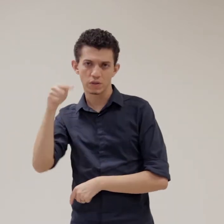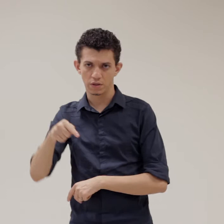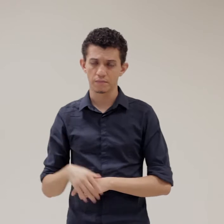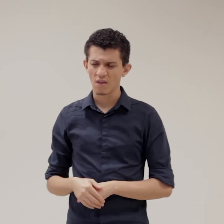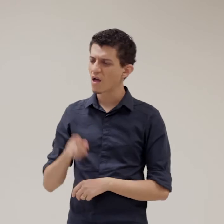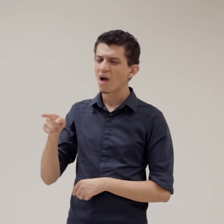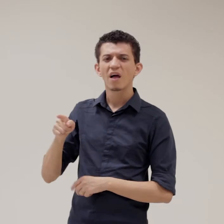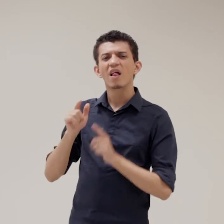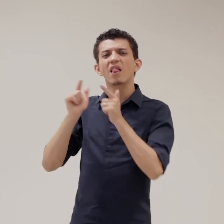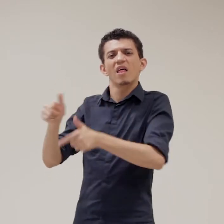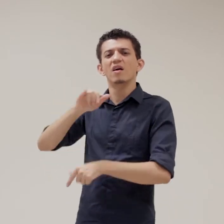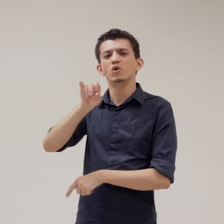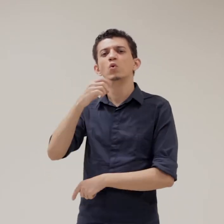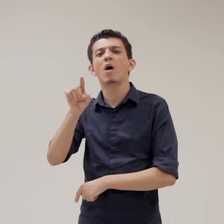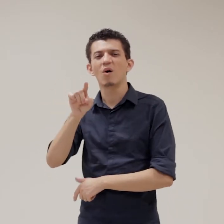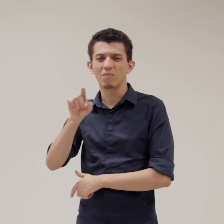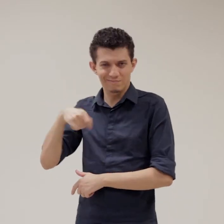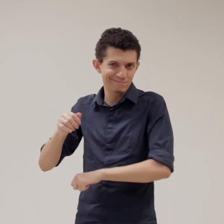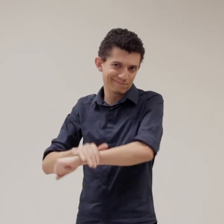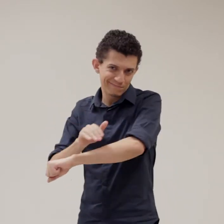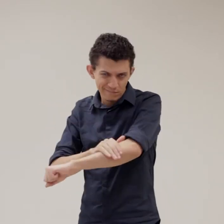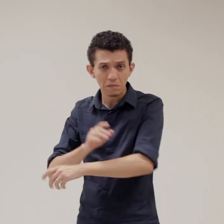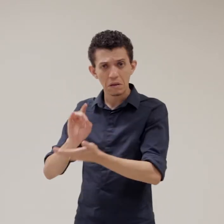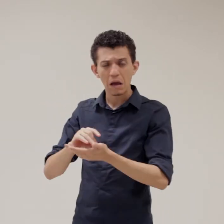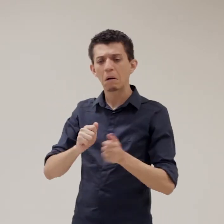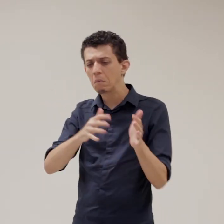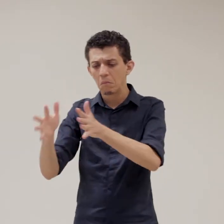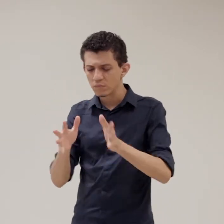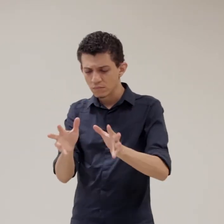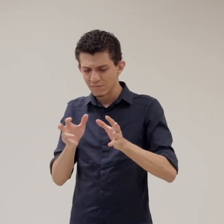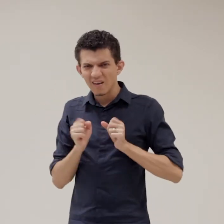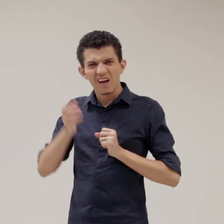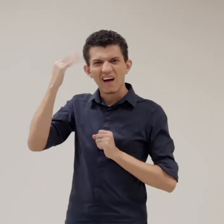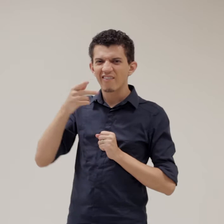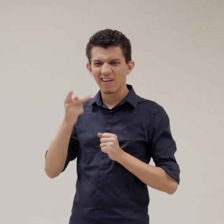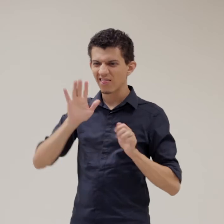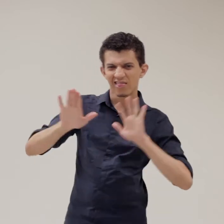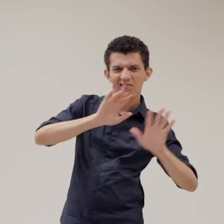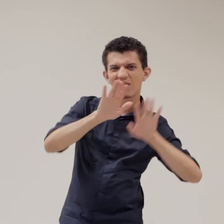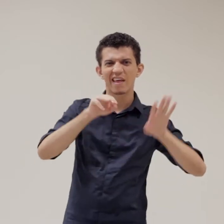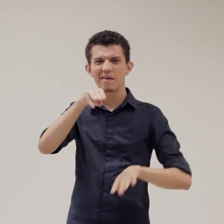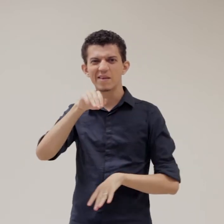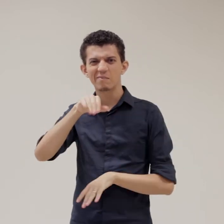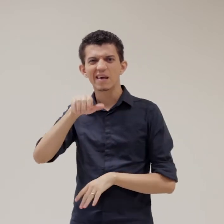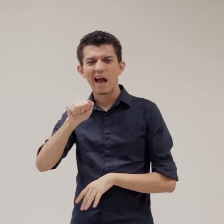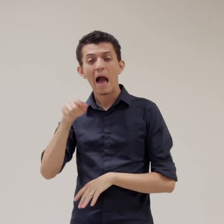em um tempo no qual a linguagem era desprezada até pelos educadores. Além das ações de evangelismo e discipulado,